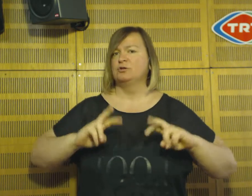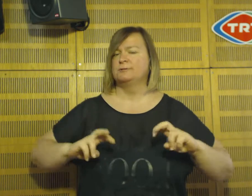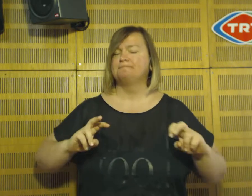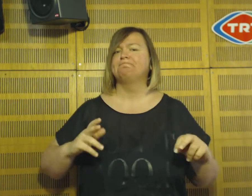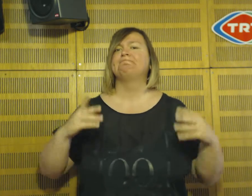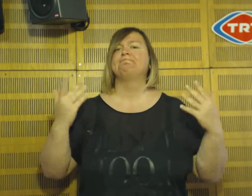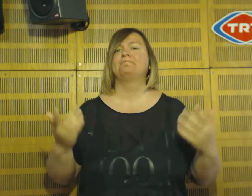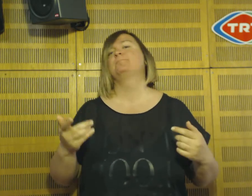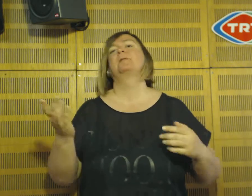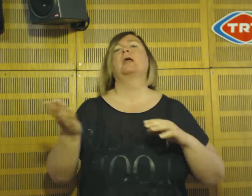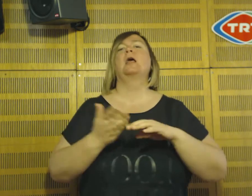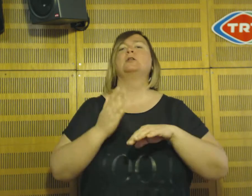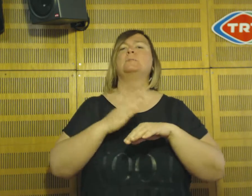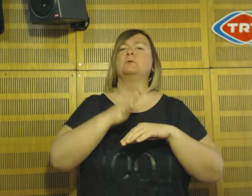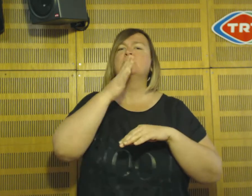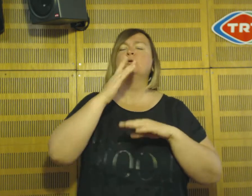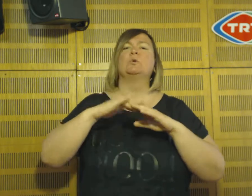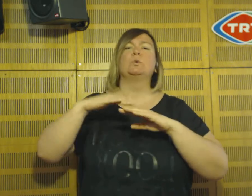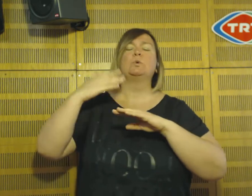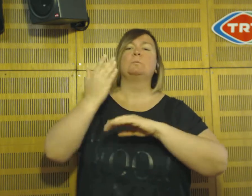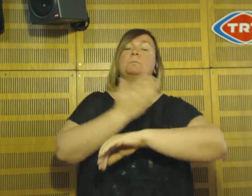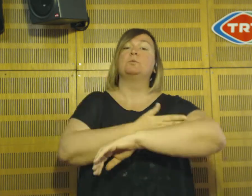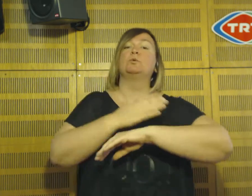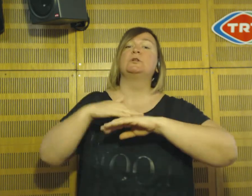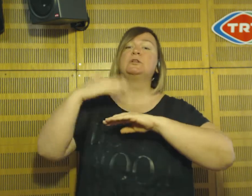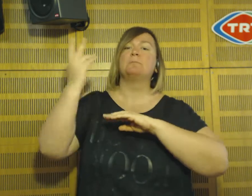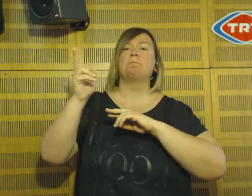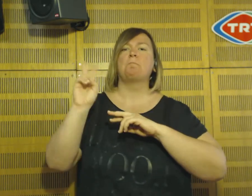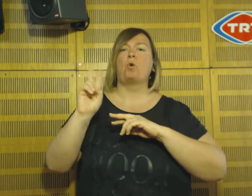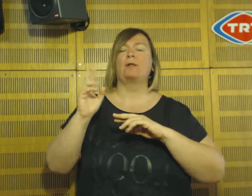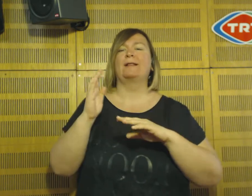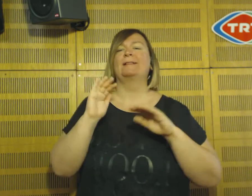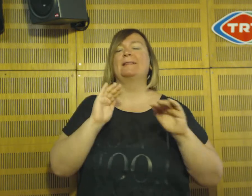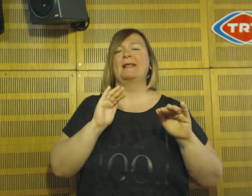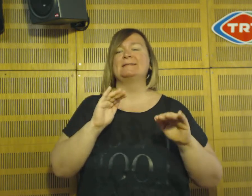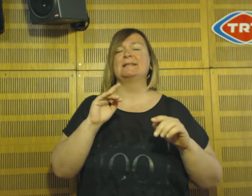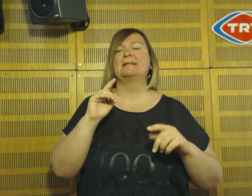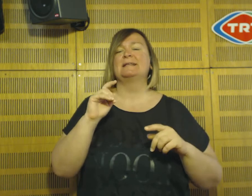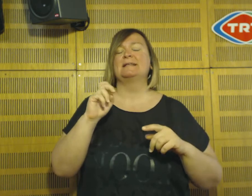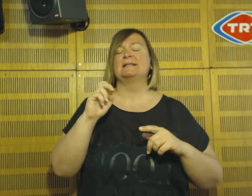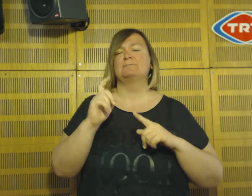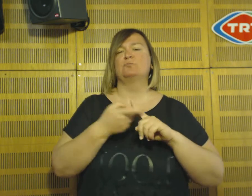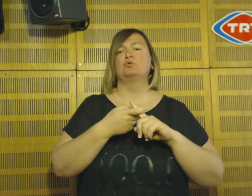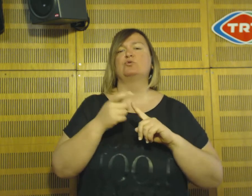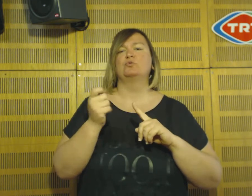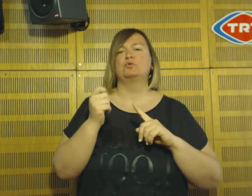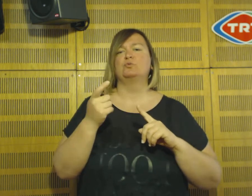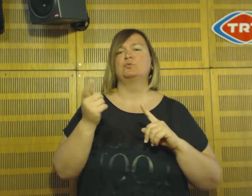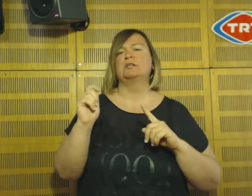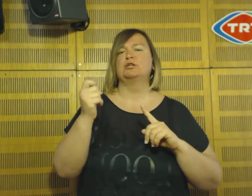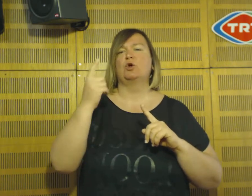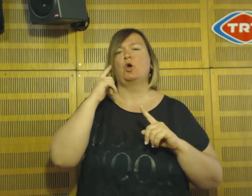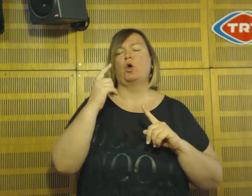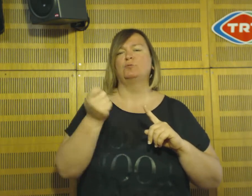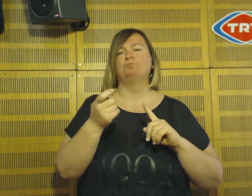Daha önce bildiğimiz yurt dışından bilinen bir modeldir. Destekli istihdam modeli. Evet. İş koçluğu modelidir bunun. Hı-hı.